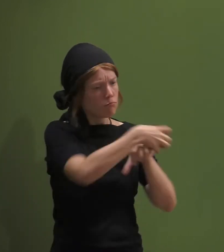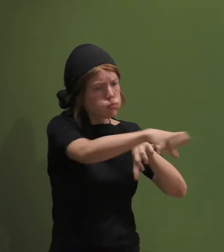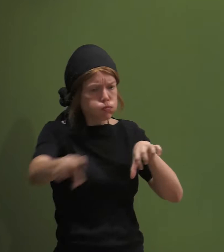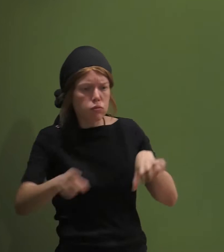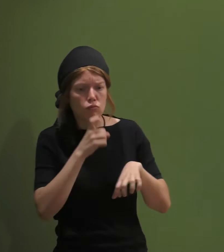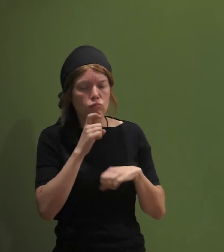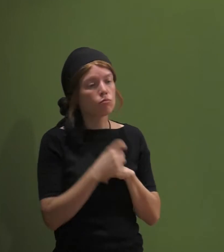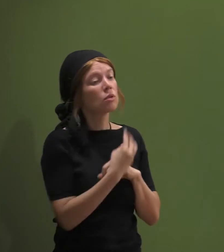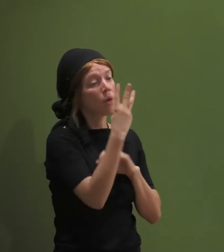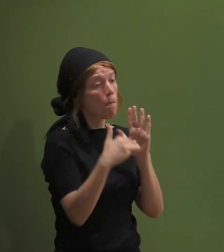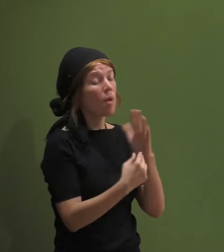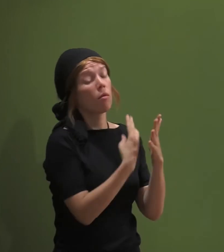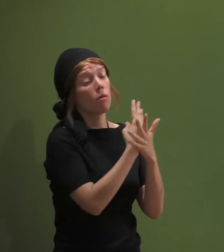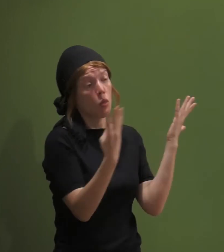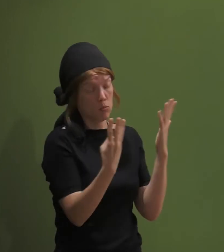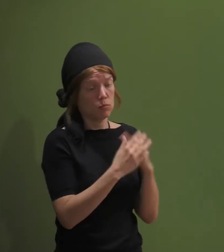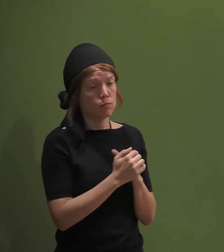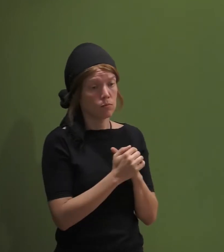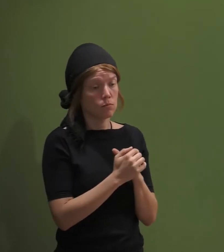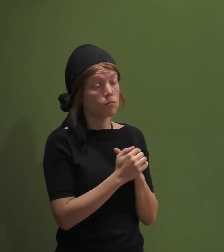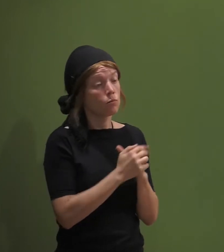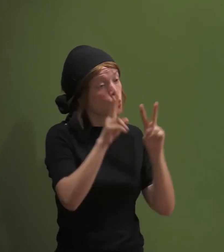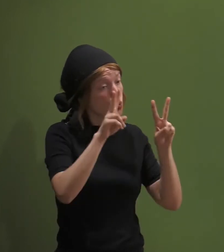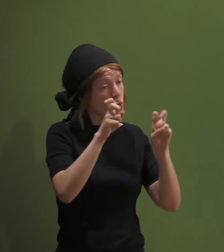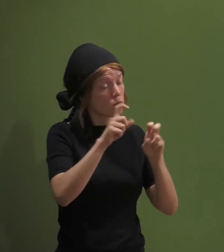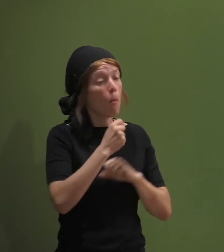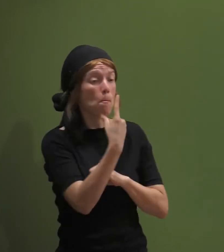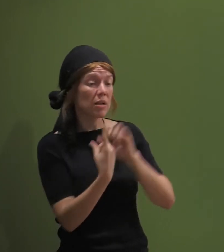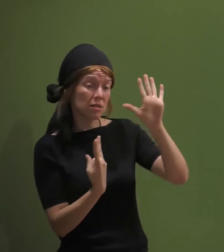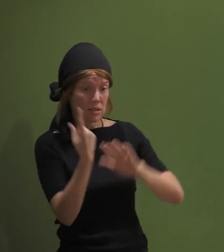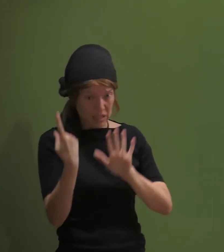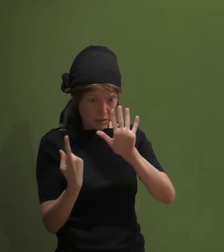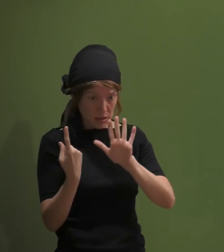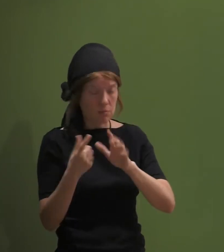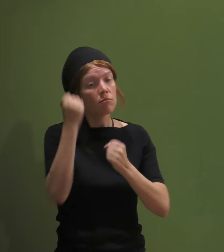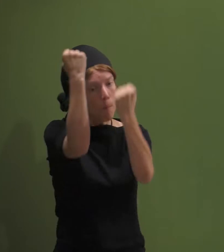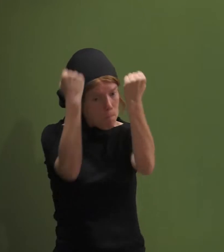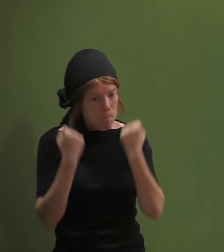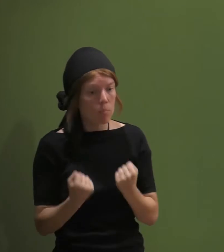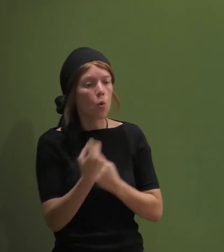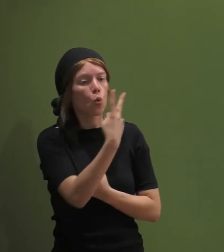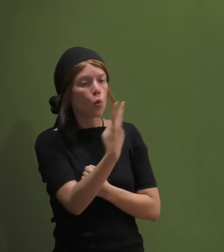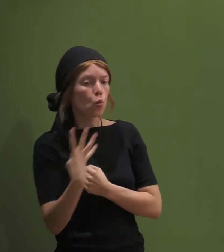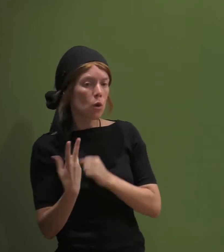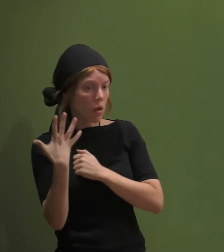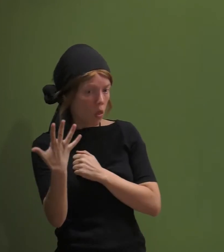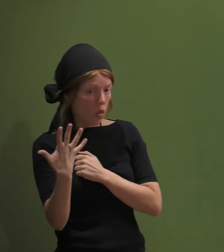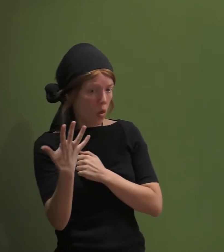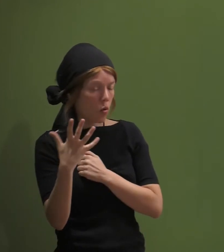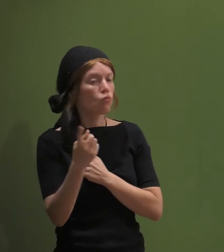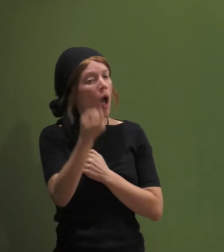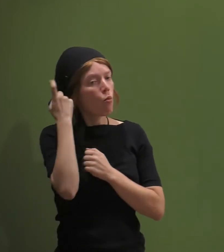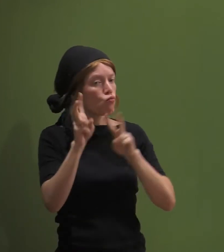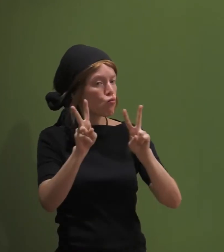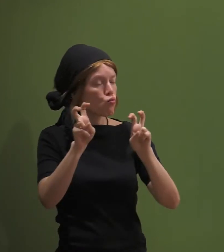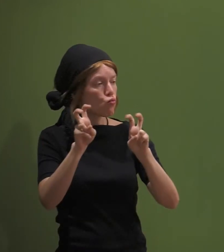siguiente modo: 3.818 nuevos estudiantes de grado, 1.076 nuevos estudiantes de máster y 245 nuevos